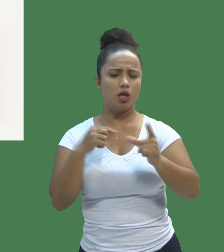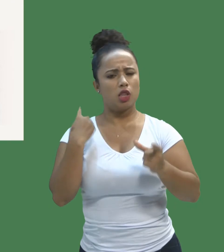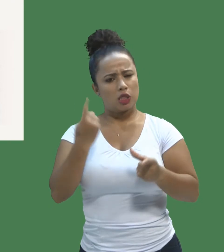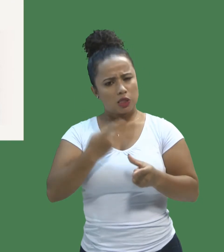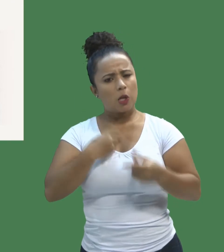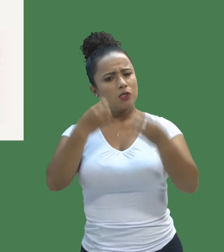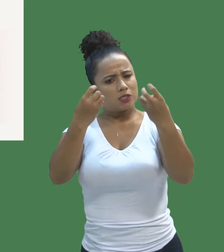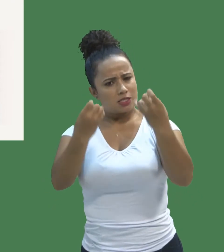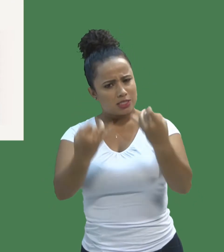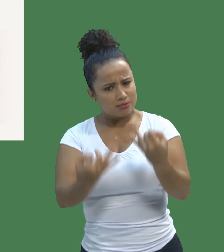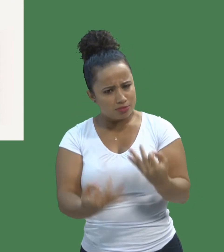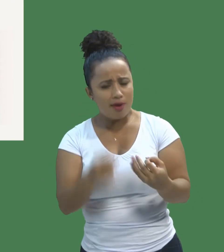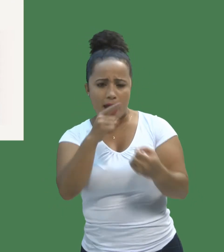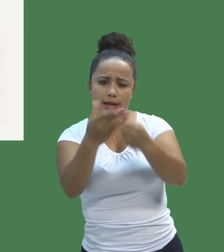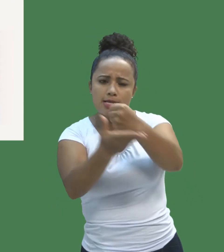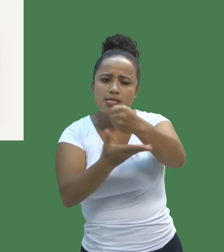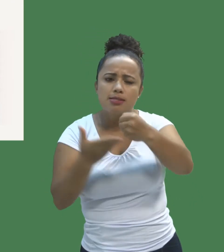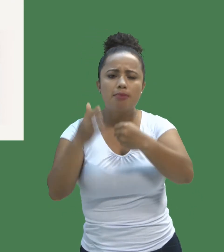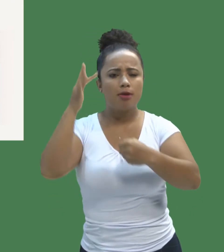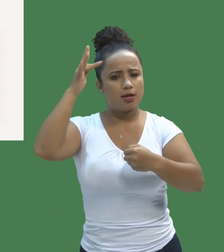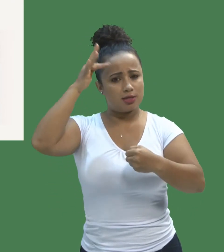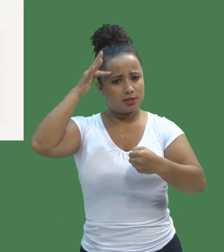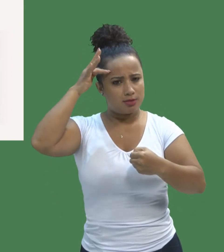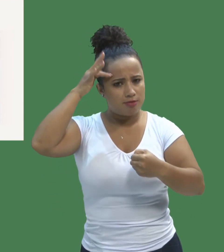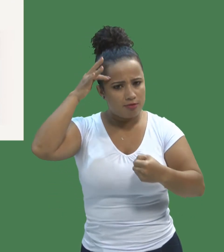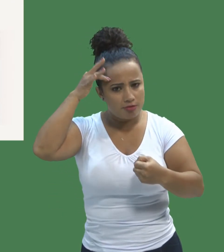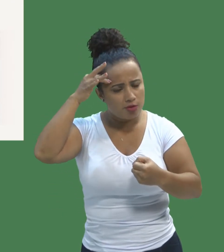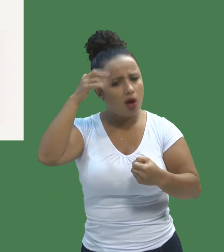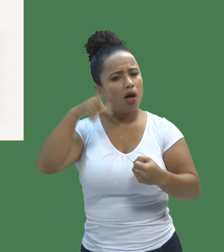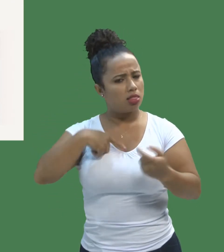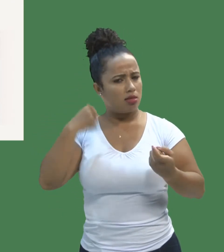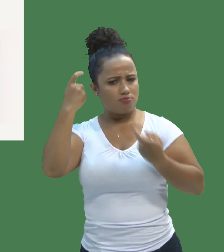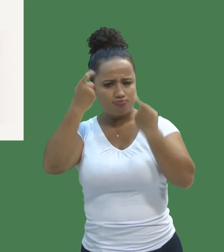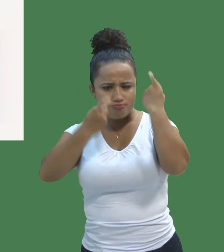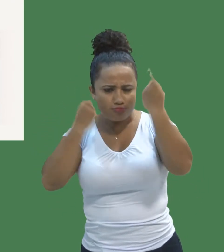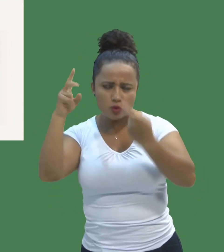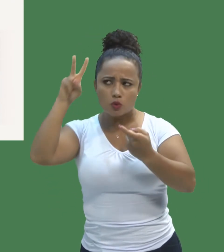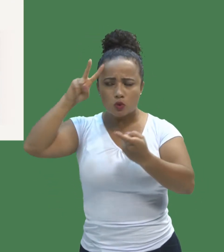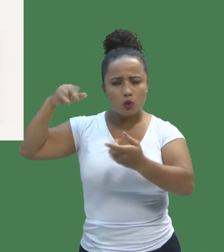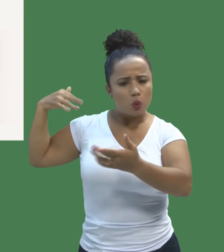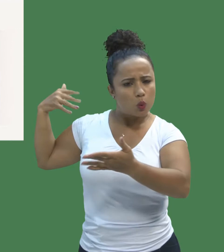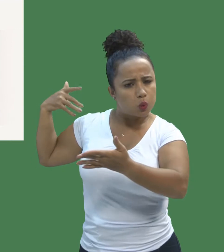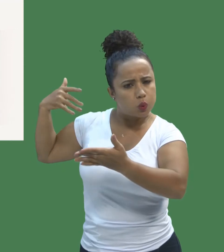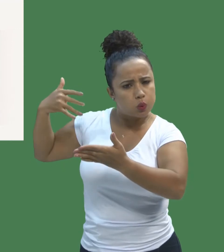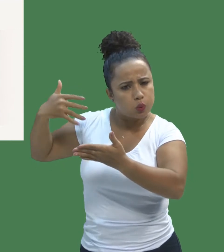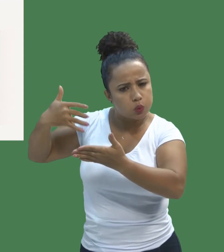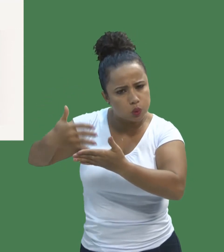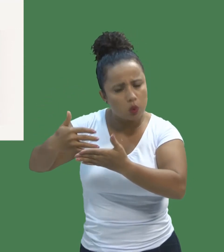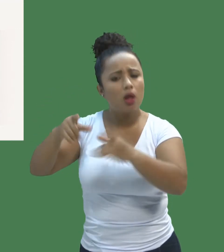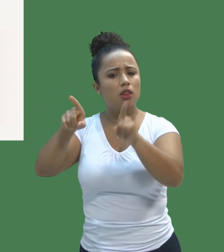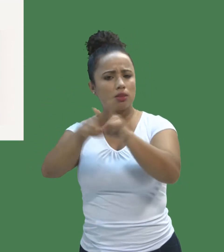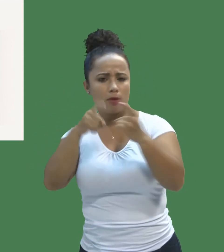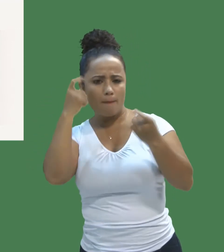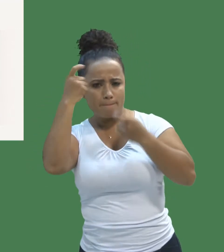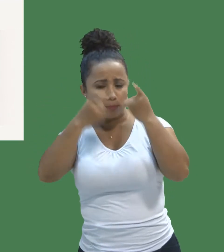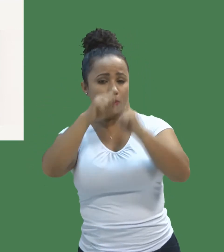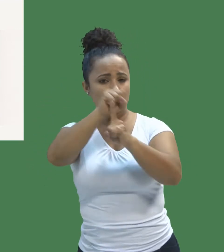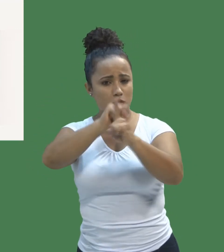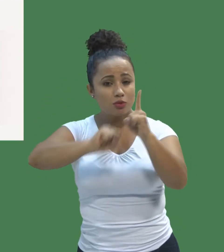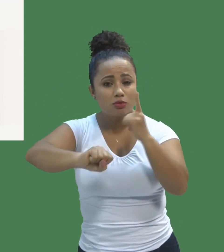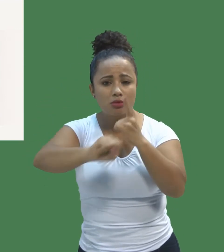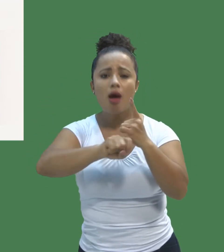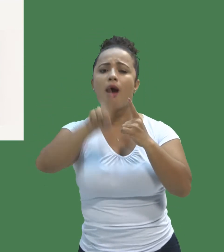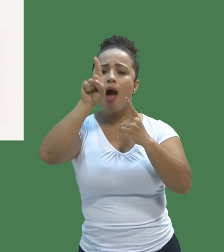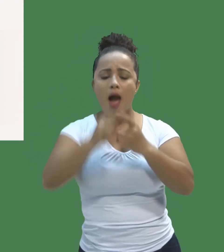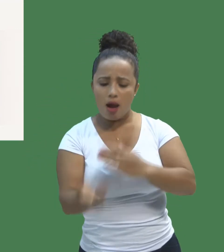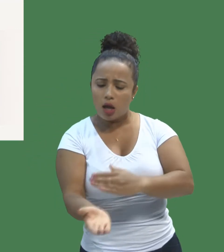e sociais, são o alicerce, a partir do qual o marxismo propõe uma compreensão de